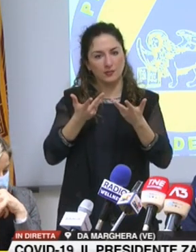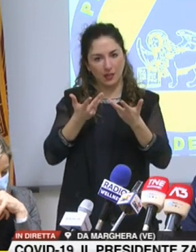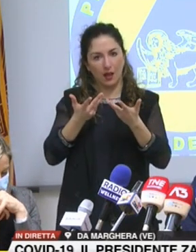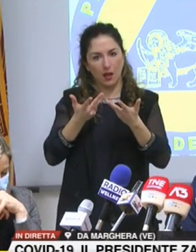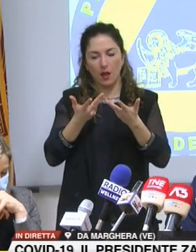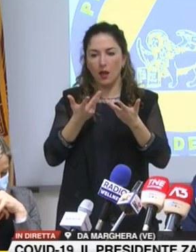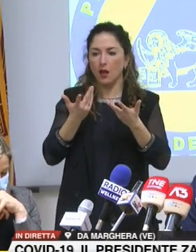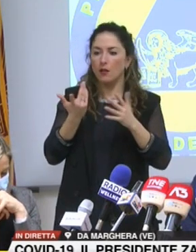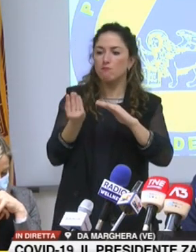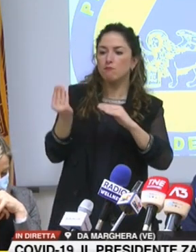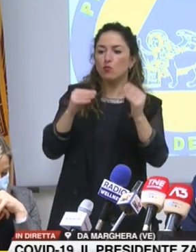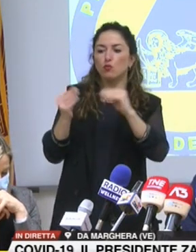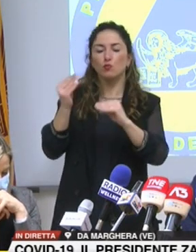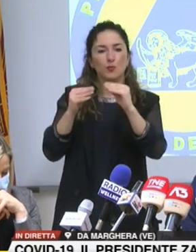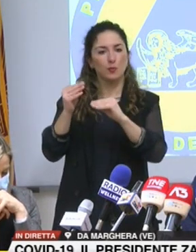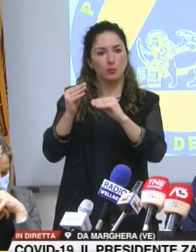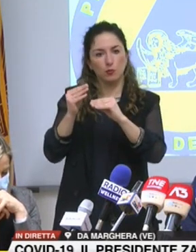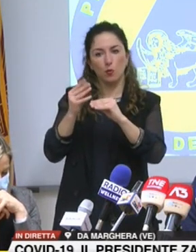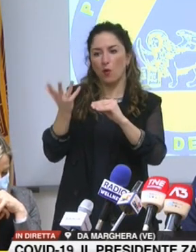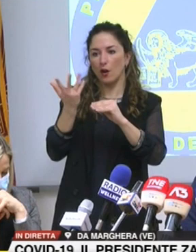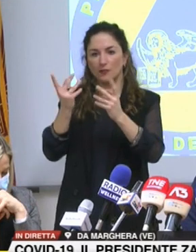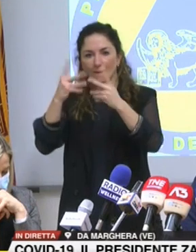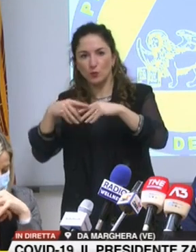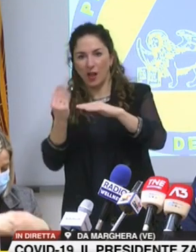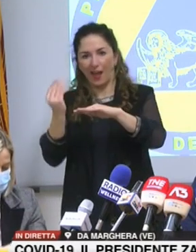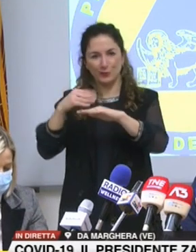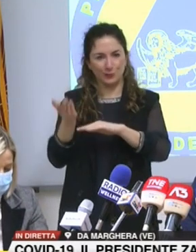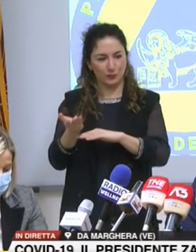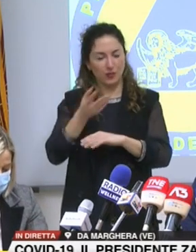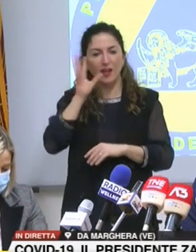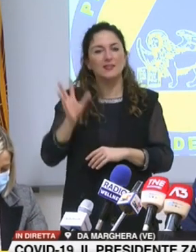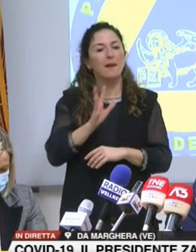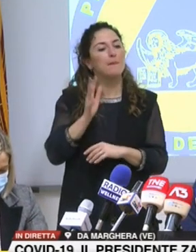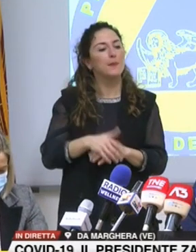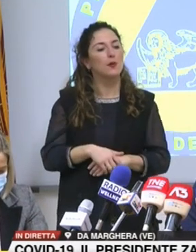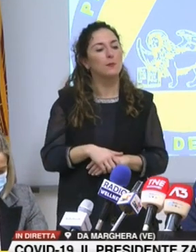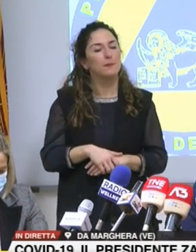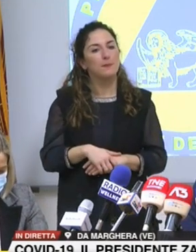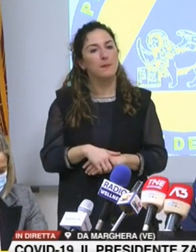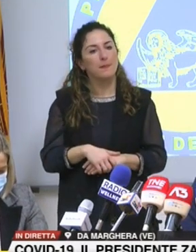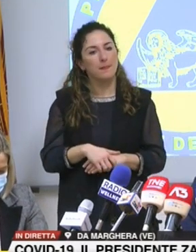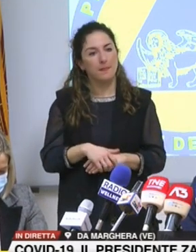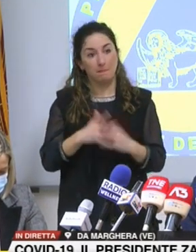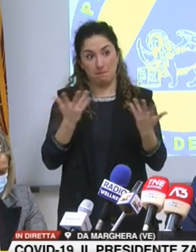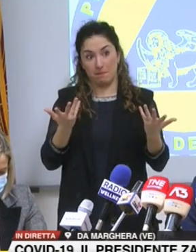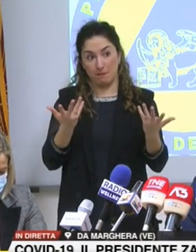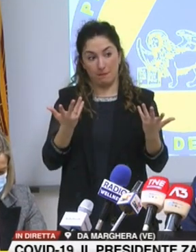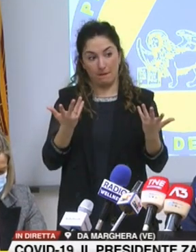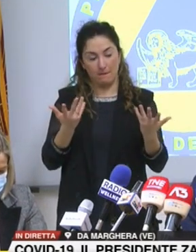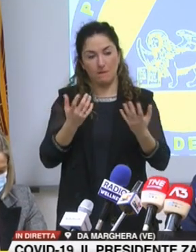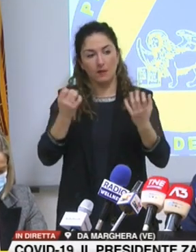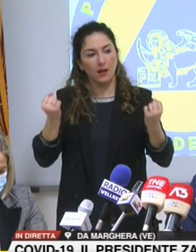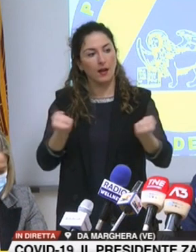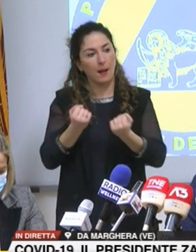qualche funzionalità, completando qualche funzione. Penso per esempio a modalità per aumentare l'adesione alla